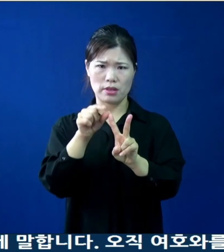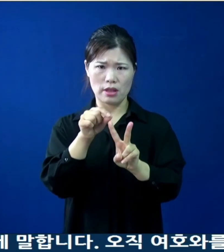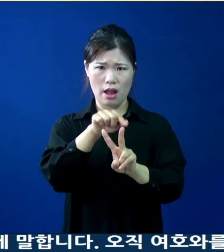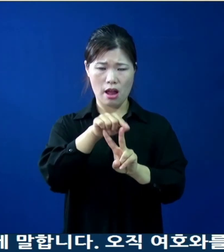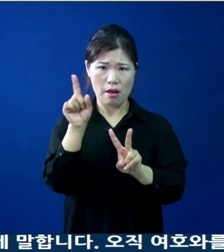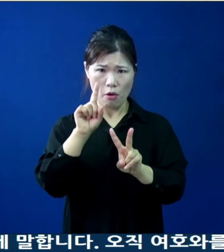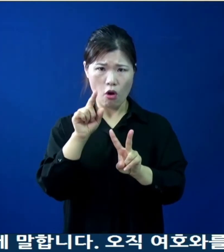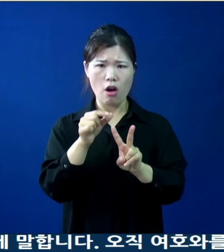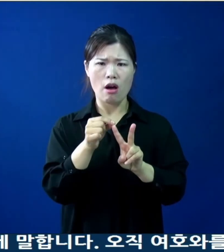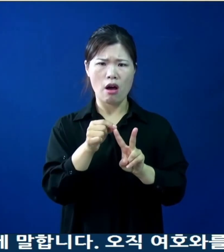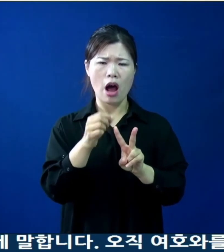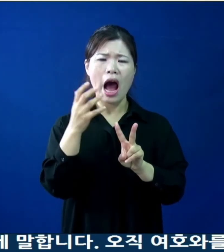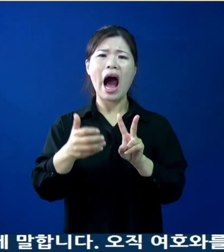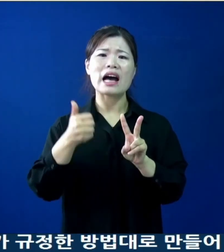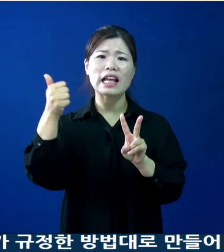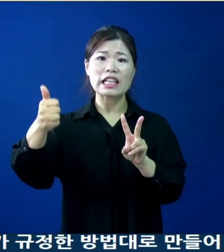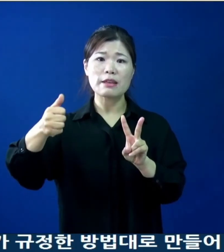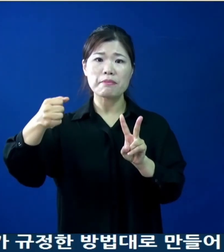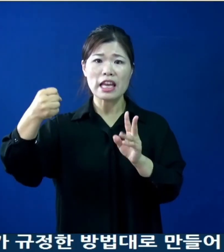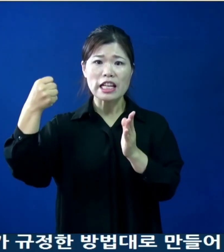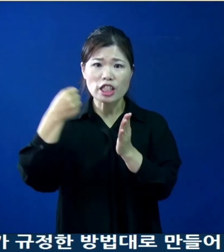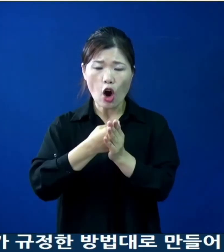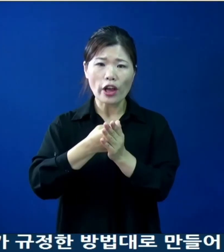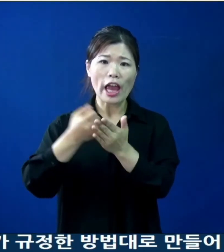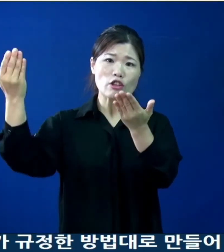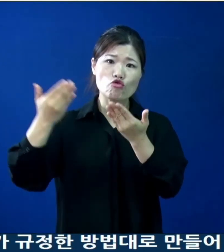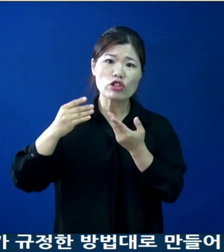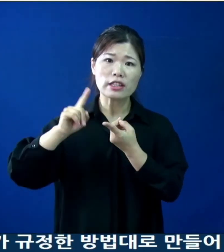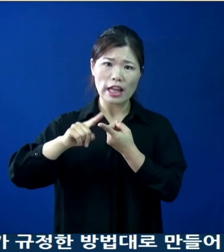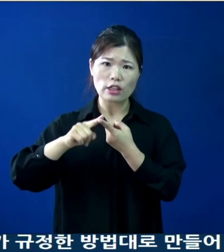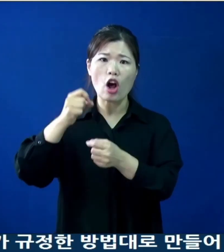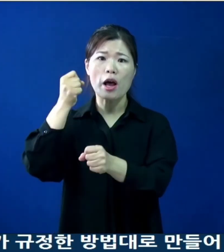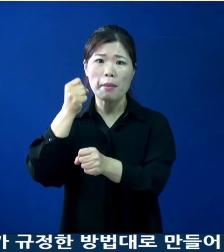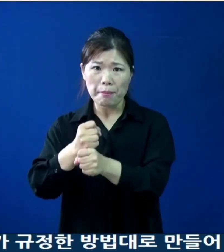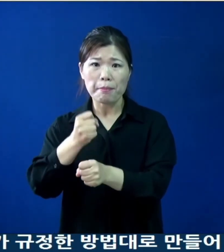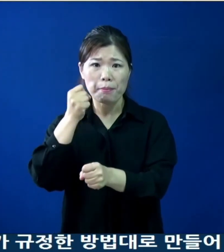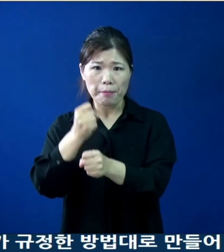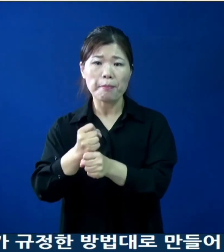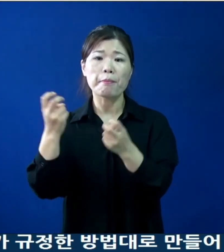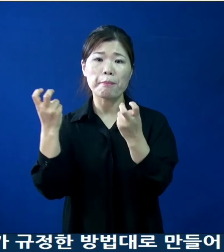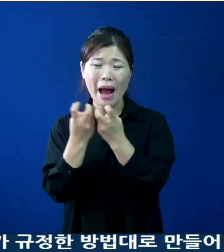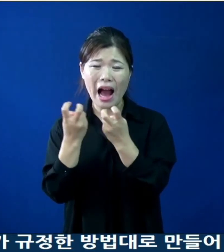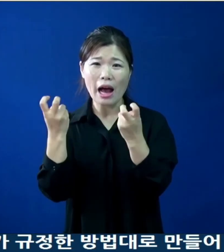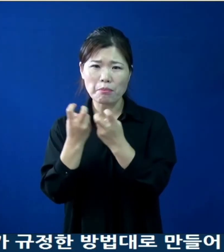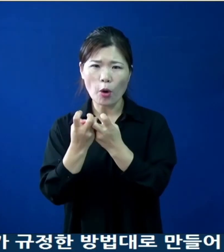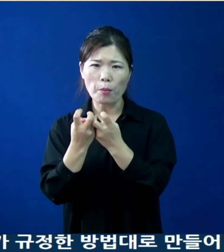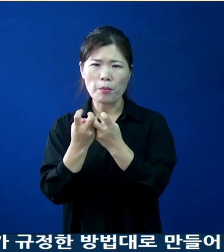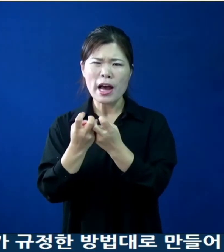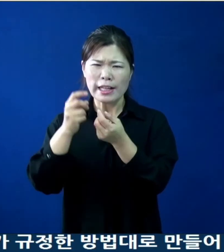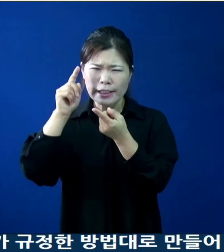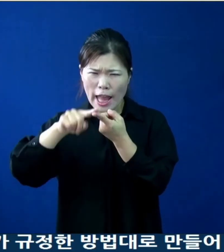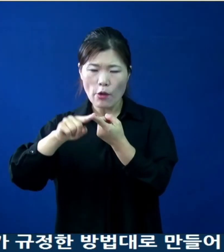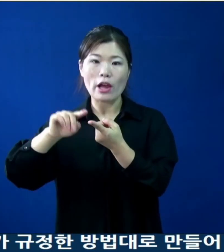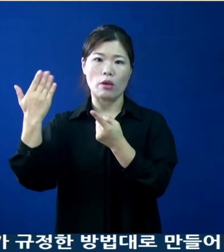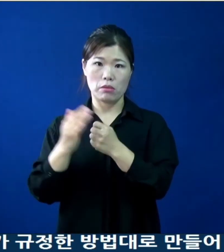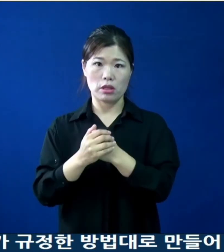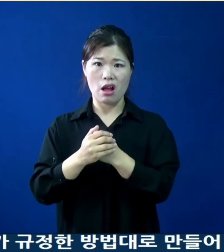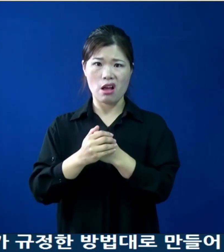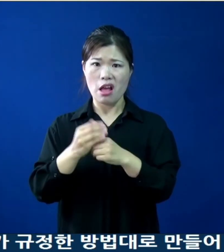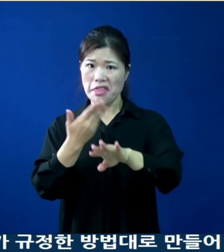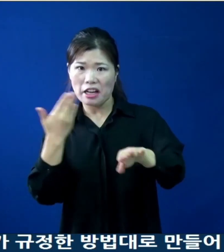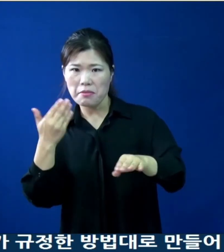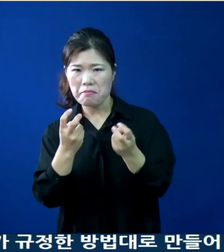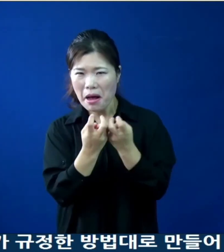금지했냐면 하나님이 정해주신 포뮬러, 제조 방식이 있는데 제조 방식과 다른 방식으로 만들지 말라는 겁니다. 혹